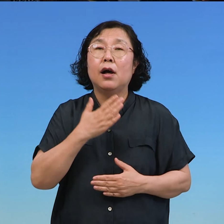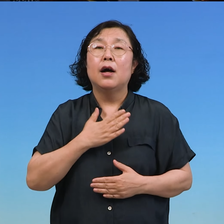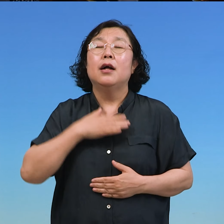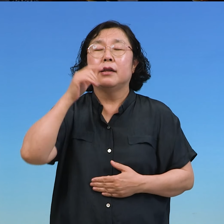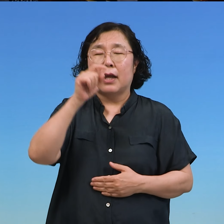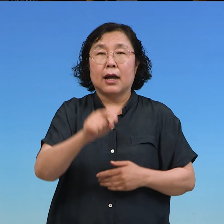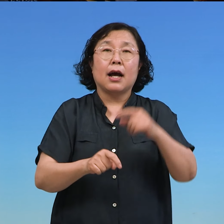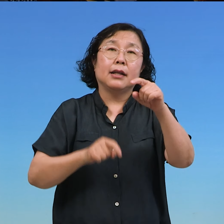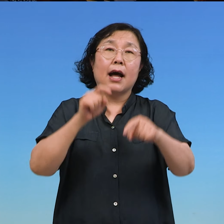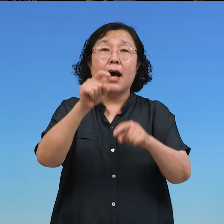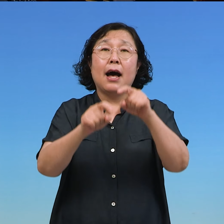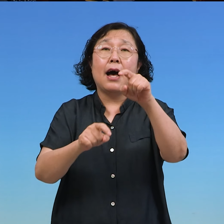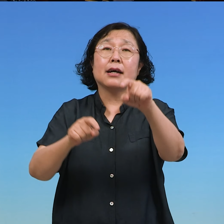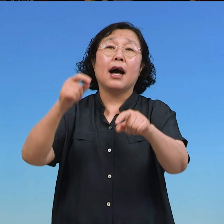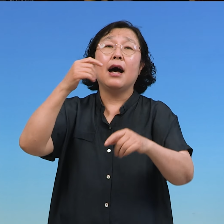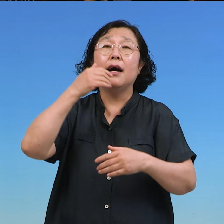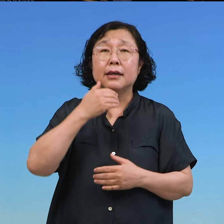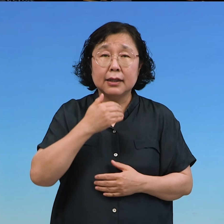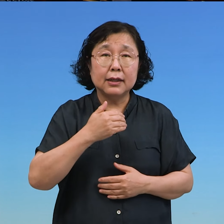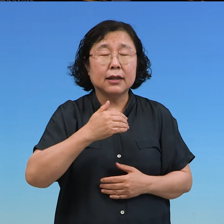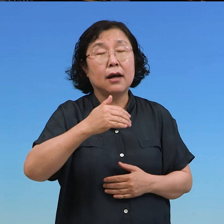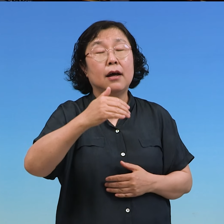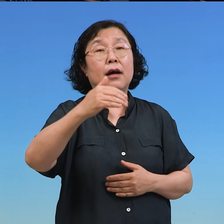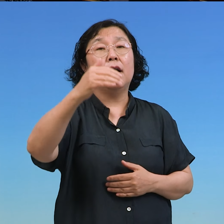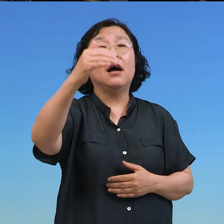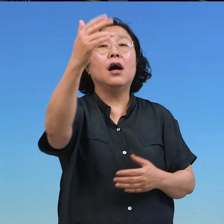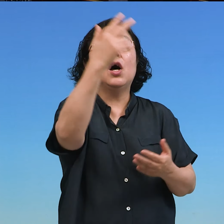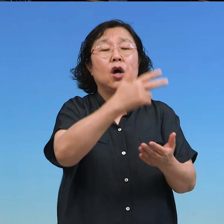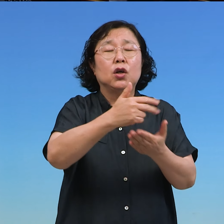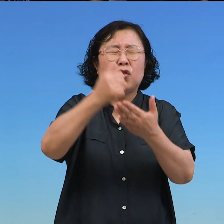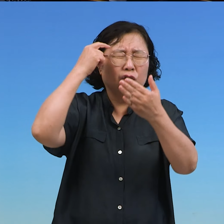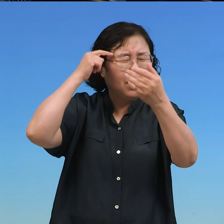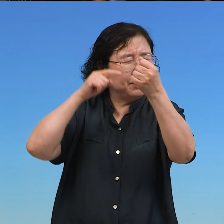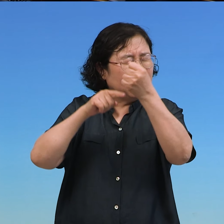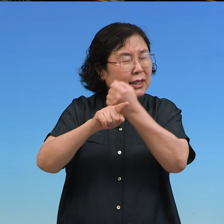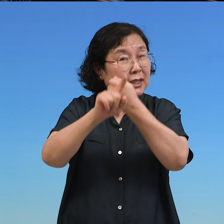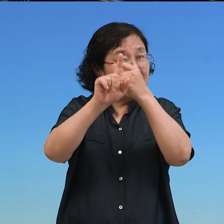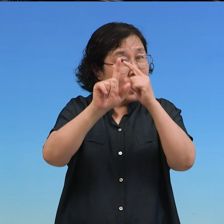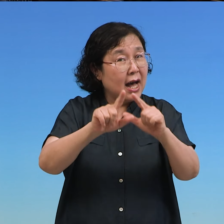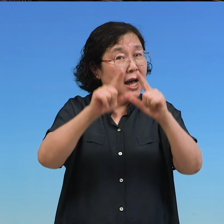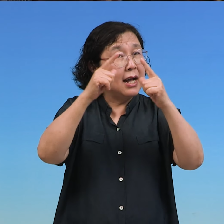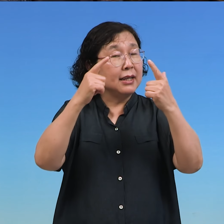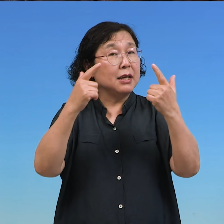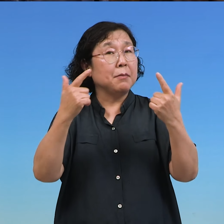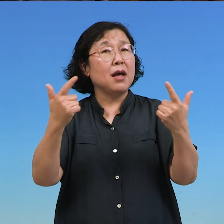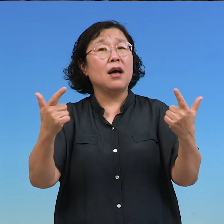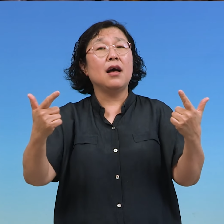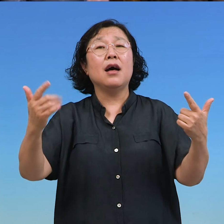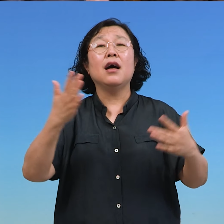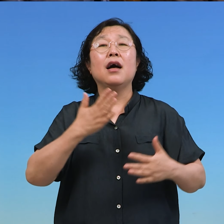나아가리다 내가 나아가리다 말씀 말씀 주님 뜻이 아니면